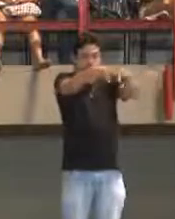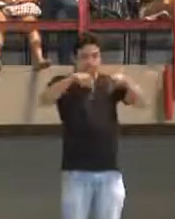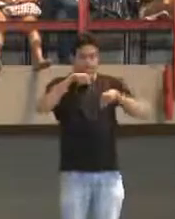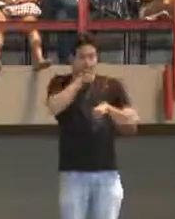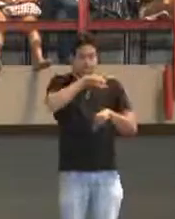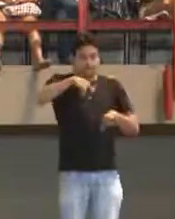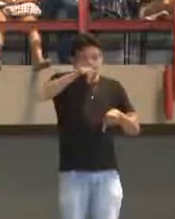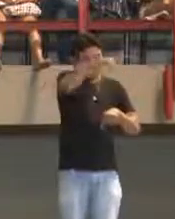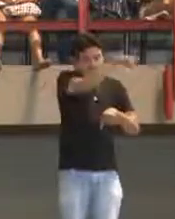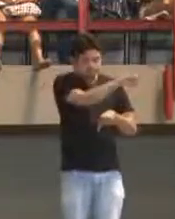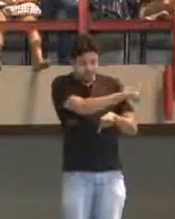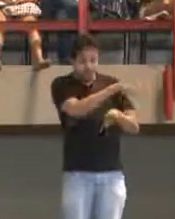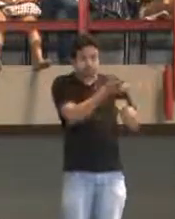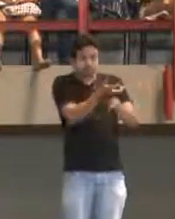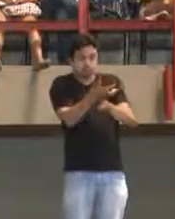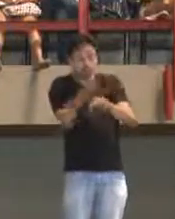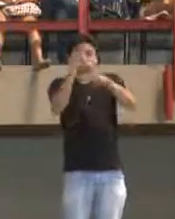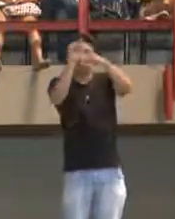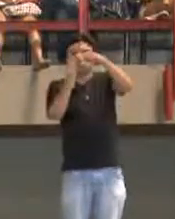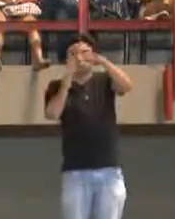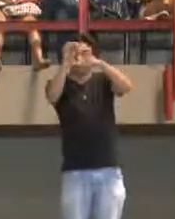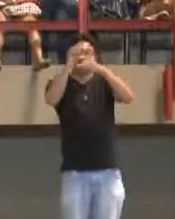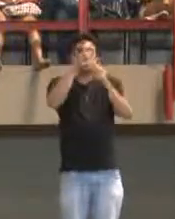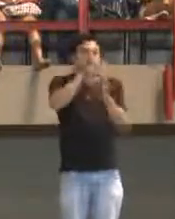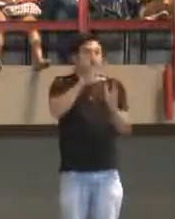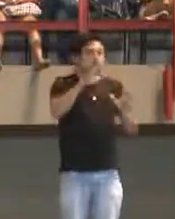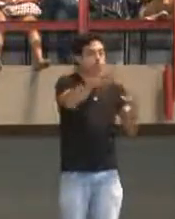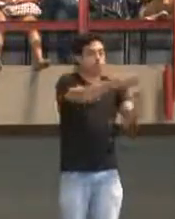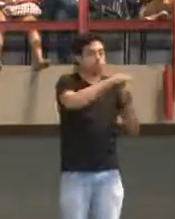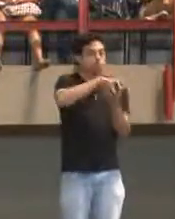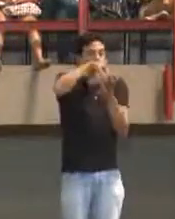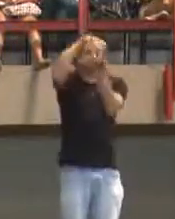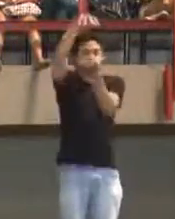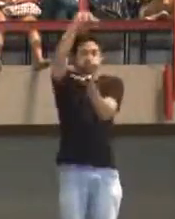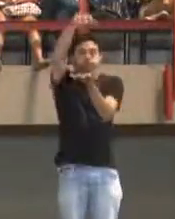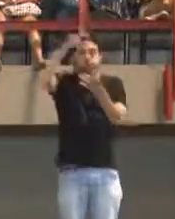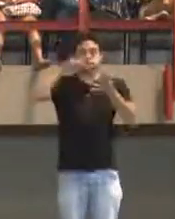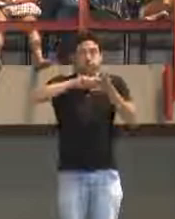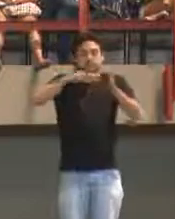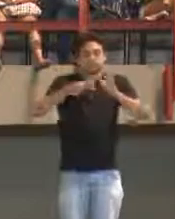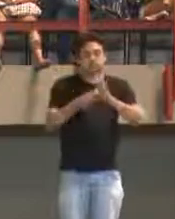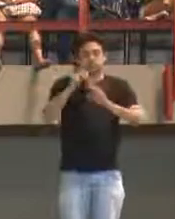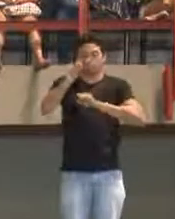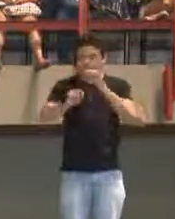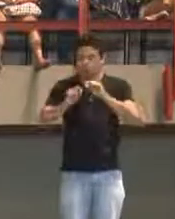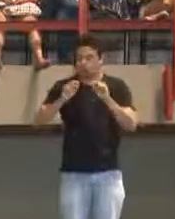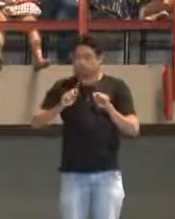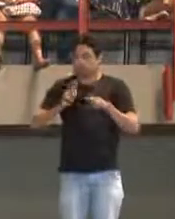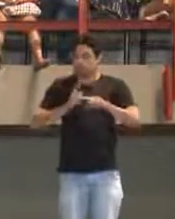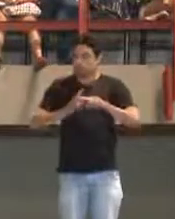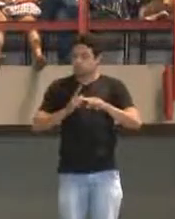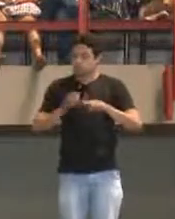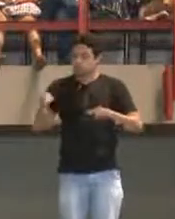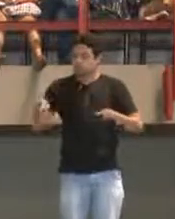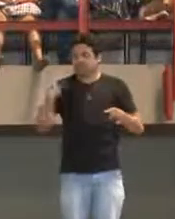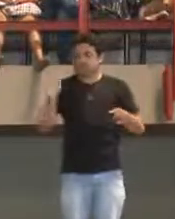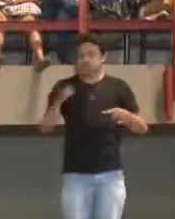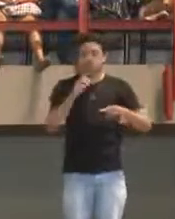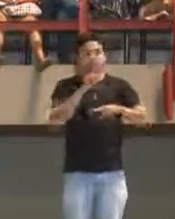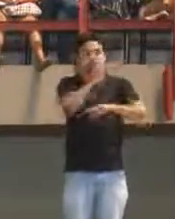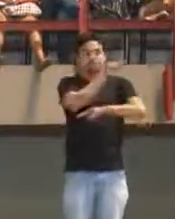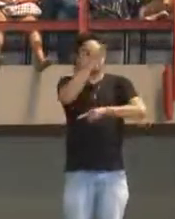vou pegar a produção e vou dividir pela produtividade. Então, olha o que é que eu fiz. É porque esse gráfico ele já está